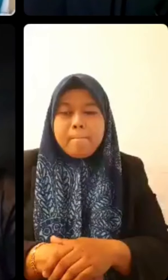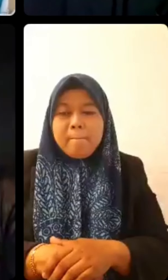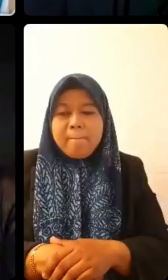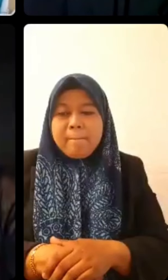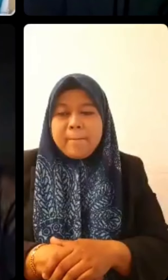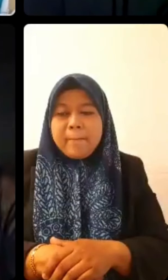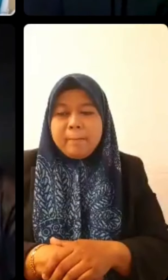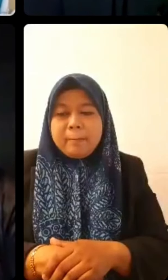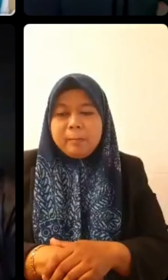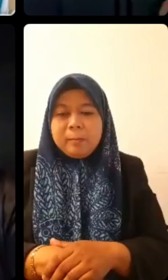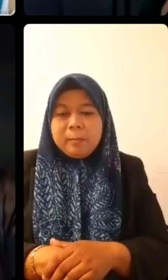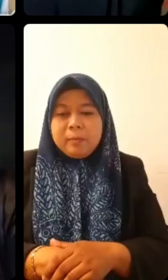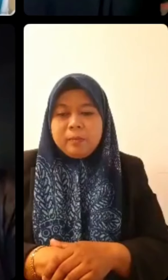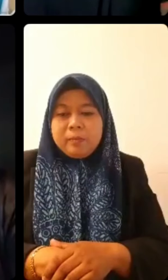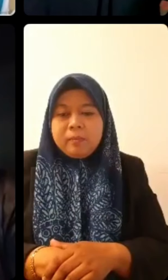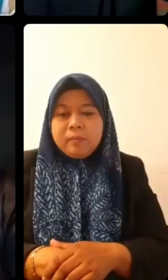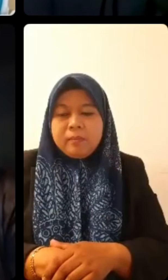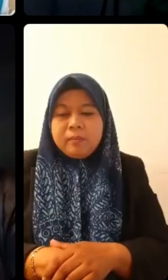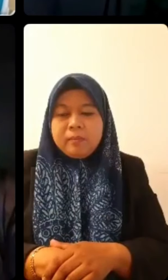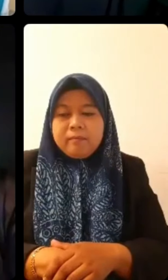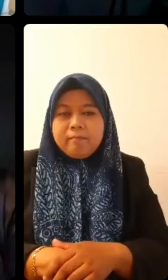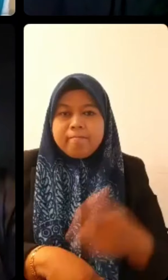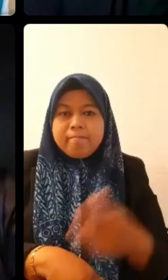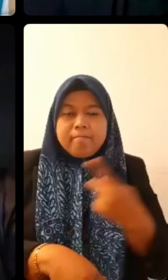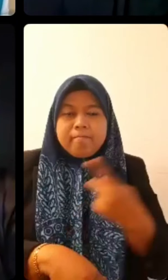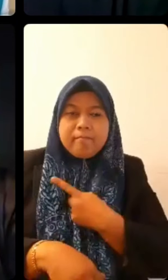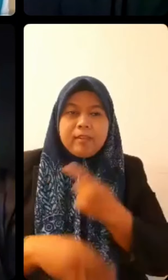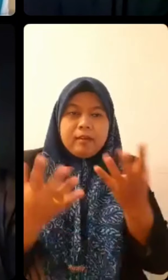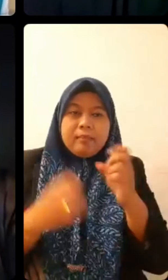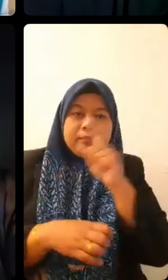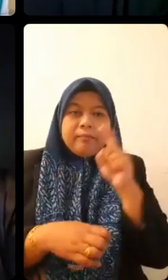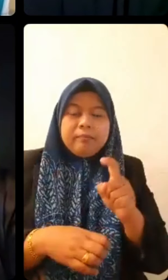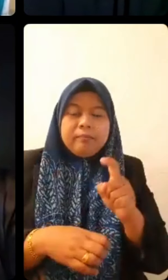Kita nak ke soalan yang terakhir buat Encik Zaid.